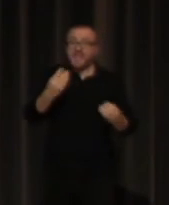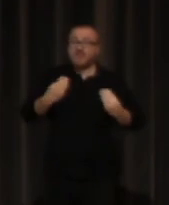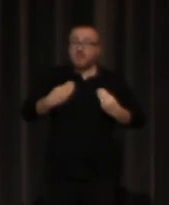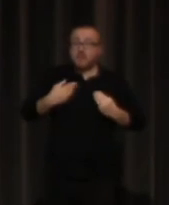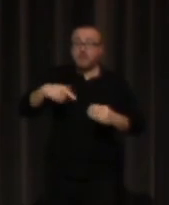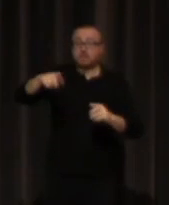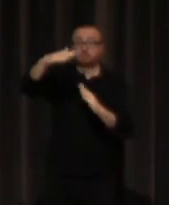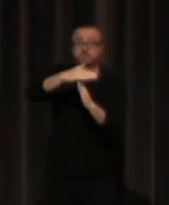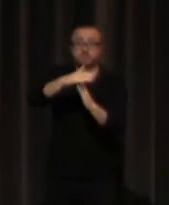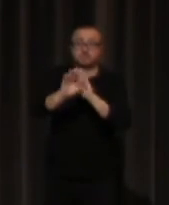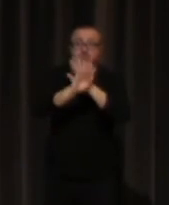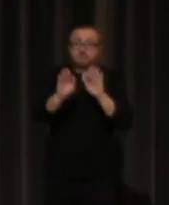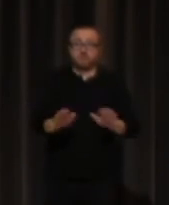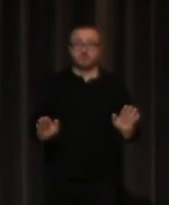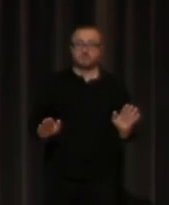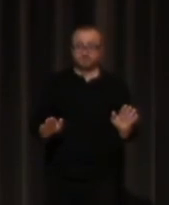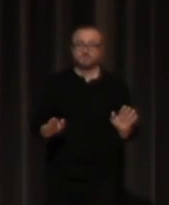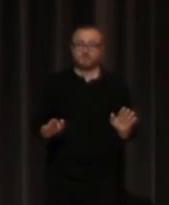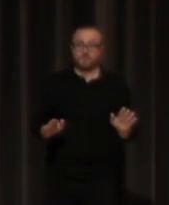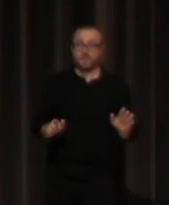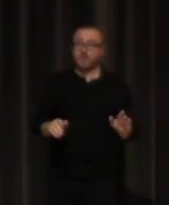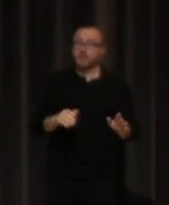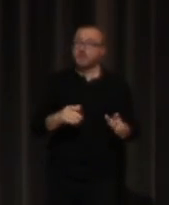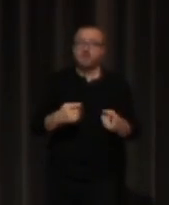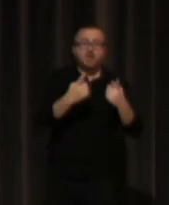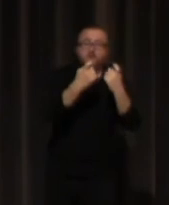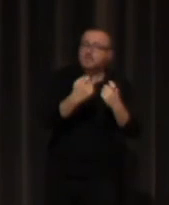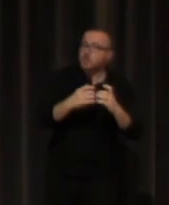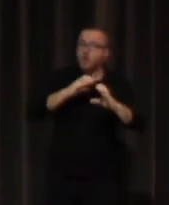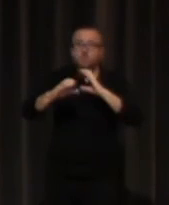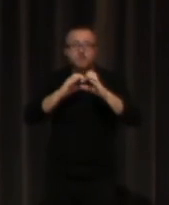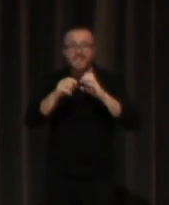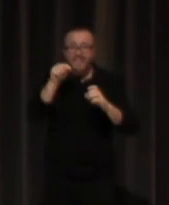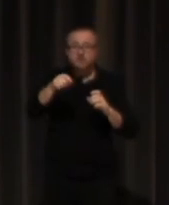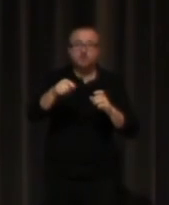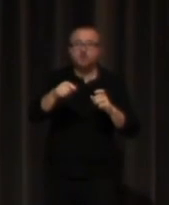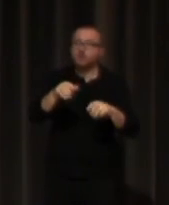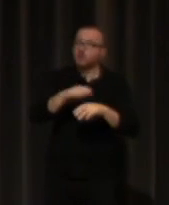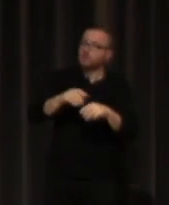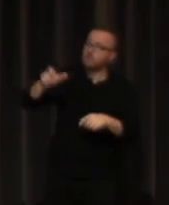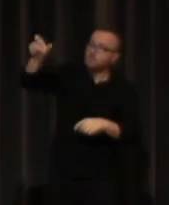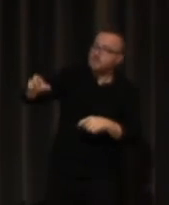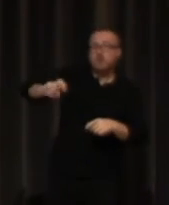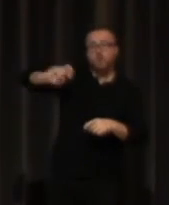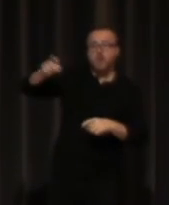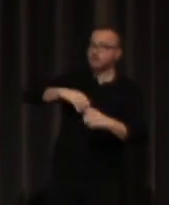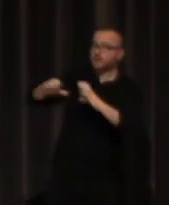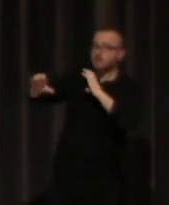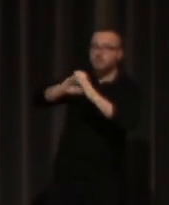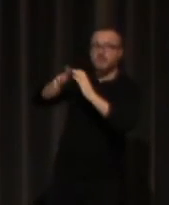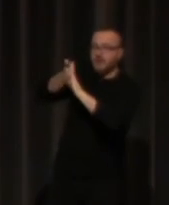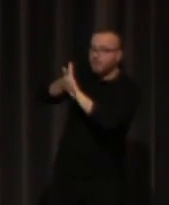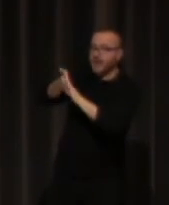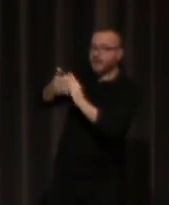molt seriós. Per això dic que aquesta necessitat de comunicació, de poder parlar amb algú, de tenir algun interlocutor